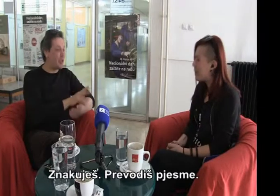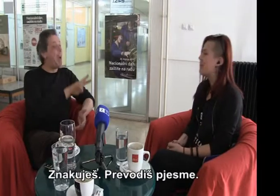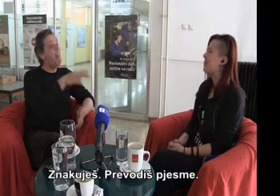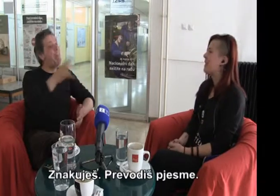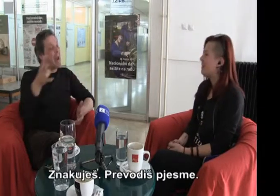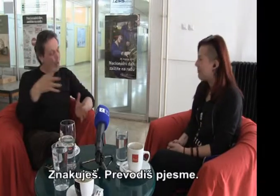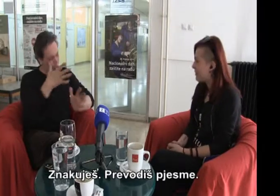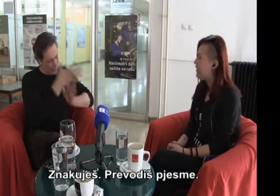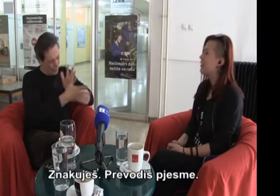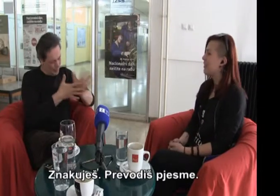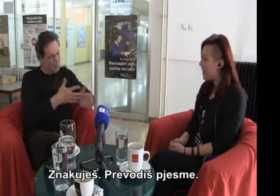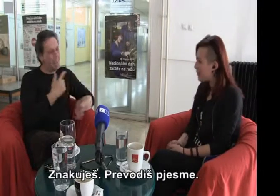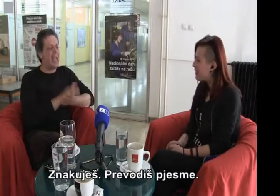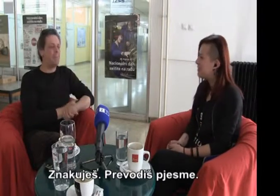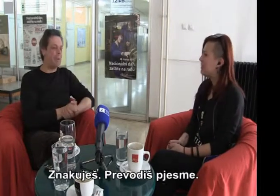Znakuješ, prevodiš pjesme.